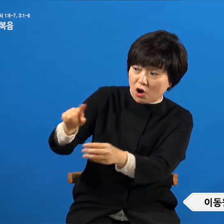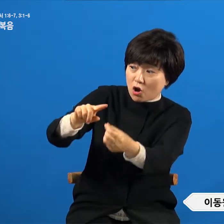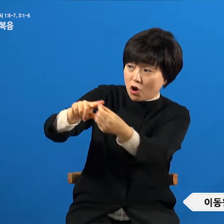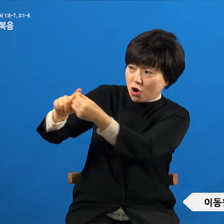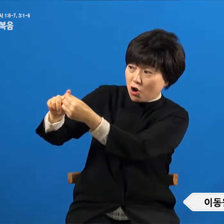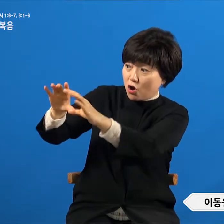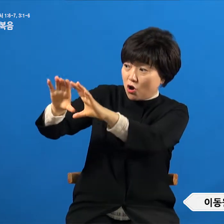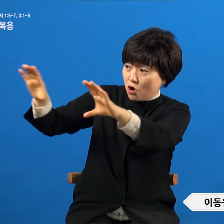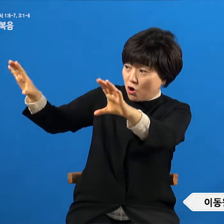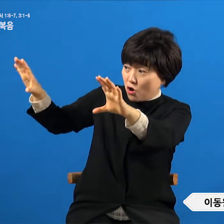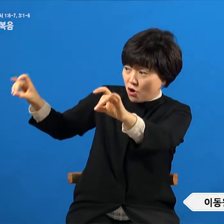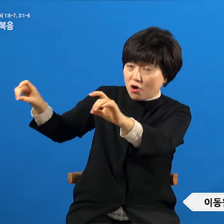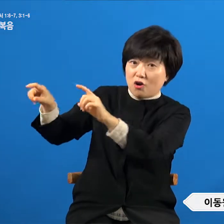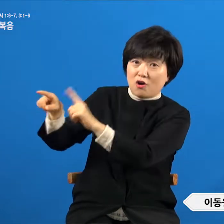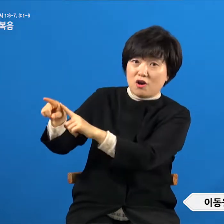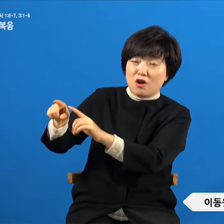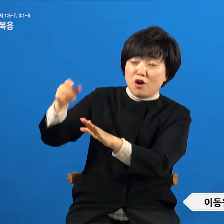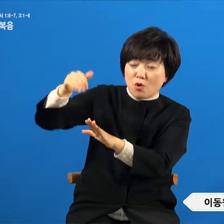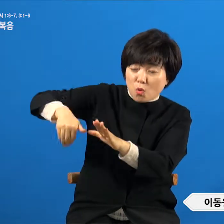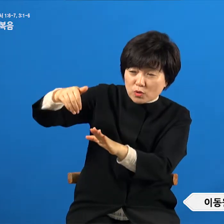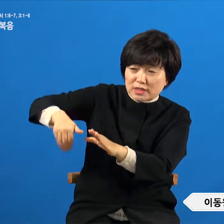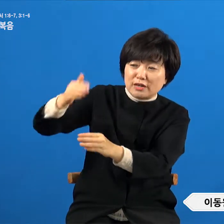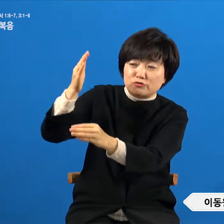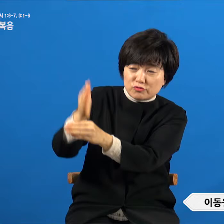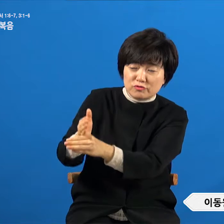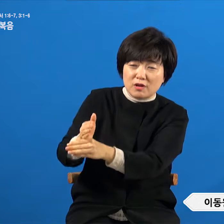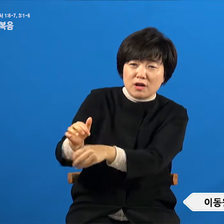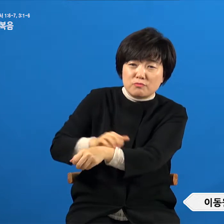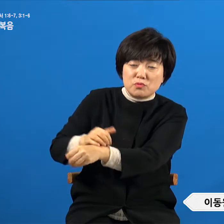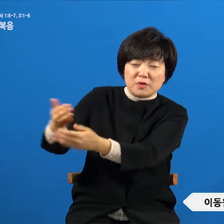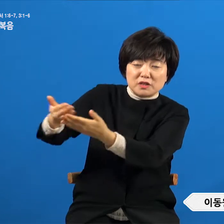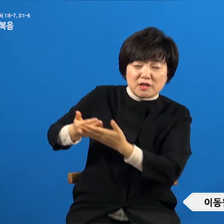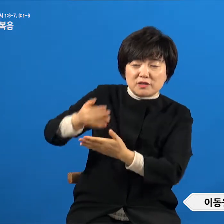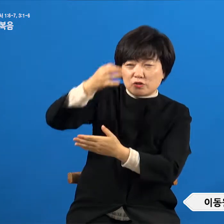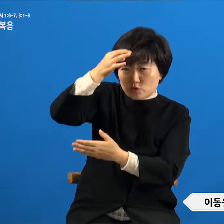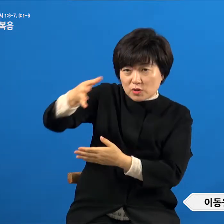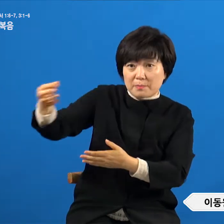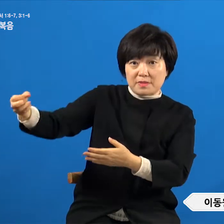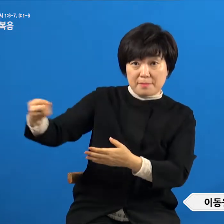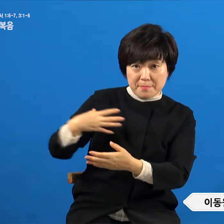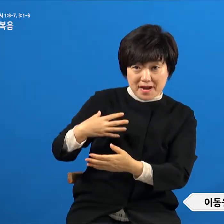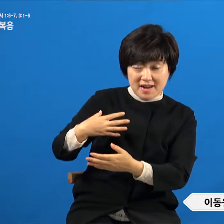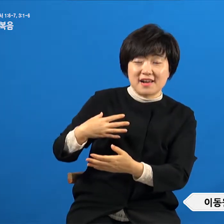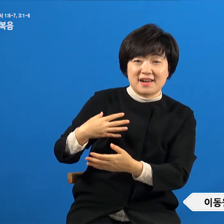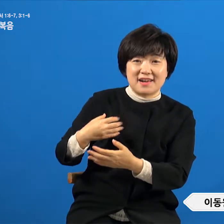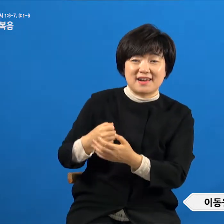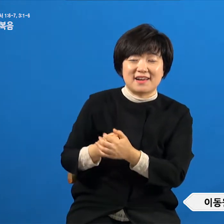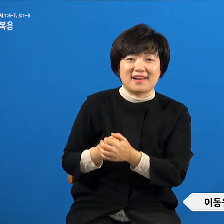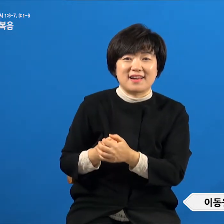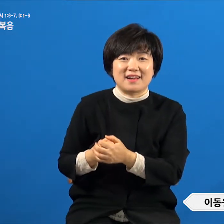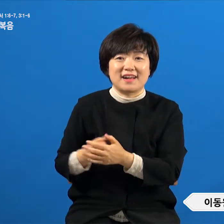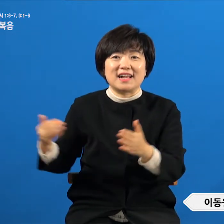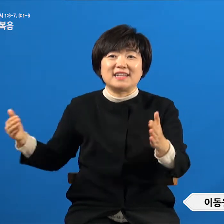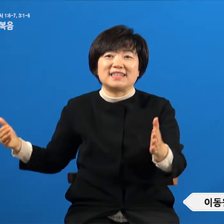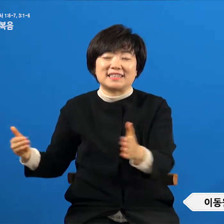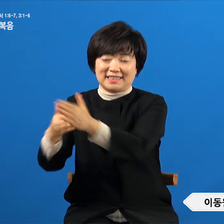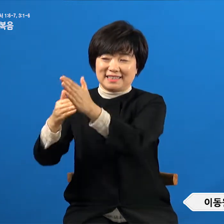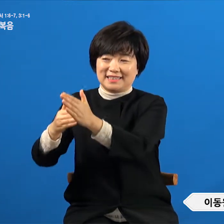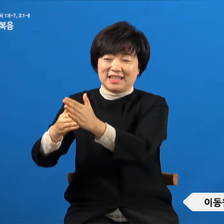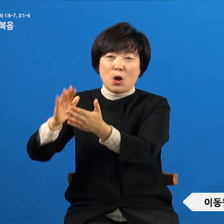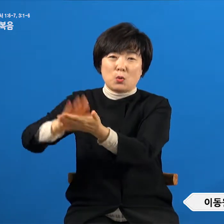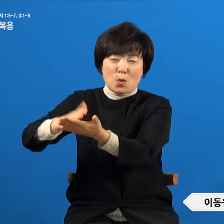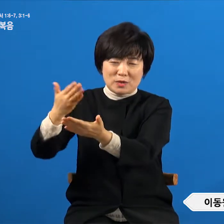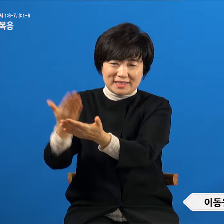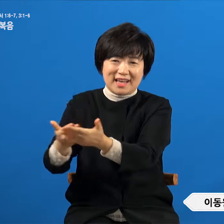보니까 공사가 끝나는 거예요. 말끔하게 정리가 돼 있어요. 그리고 새로운 표시가 붙어 있습니다. The end of construction.